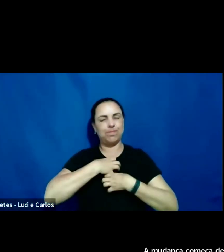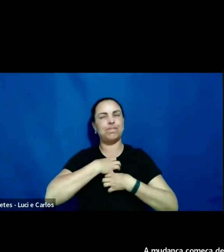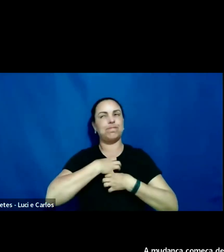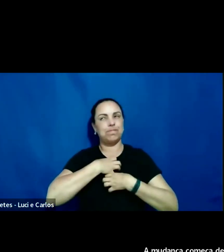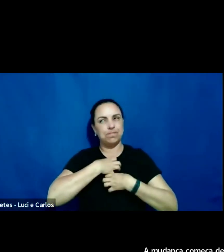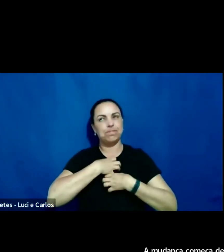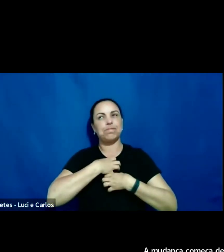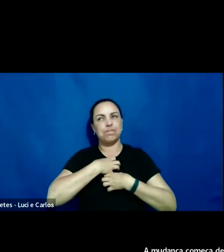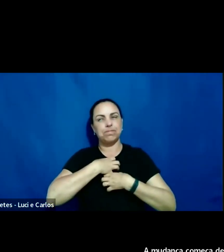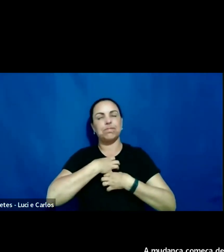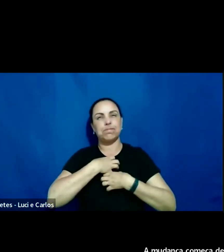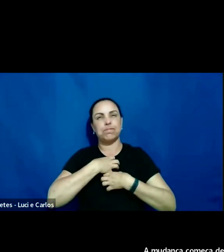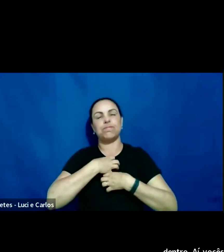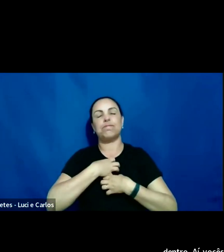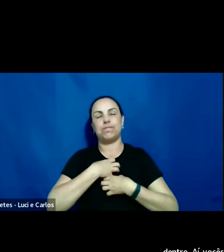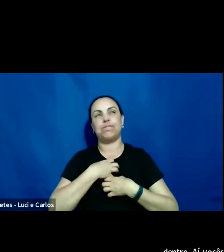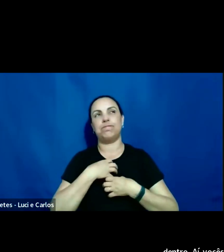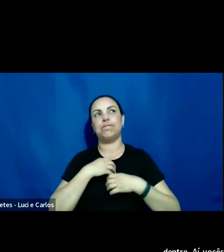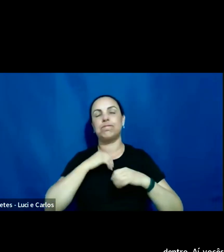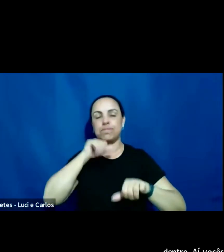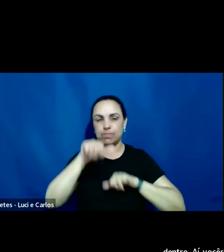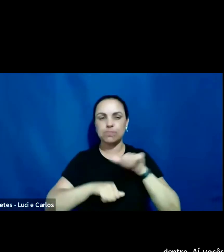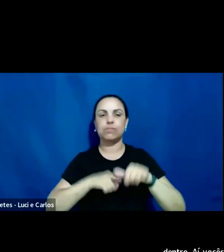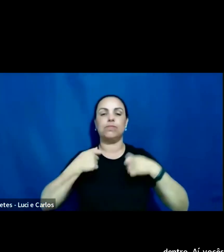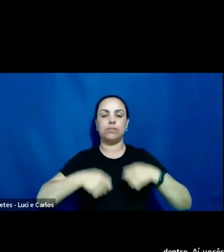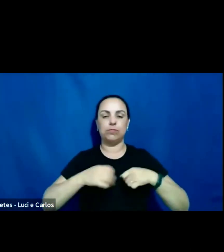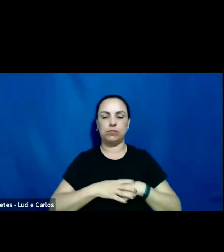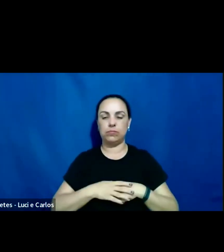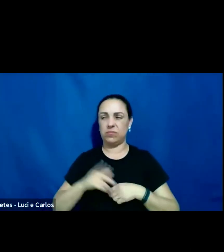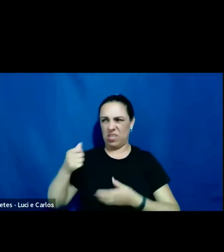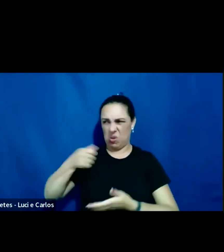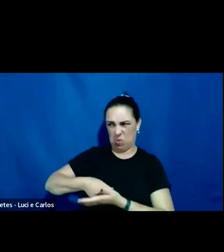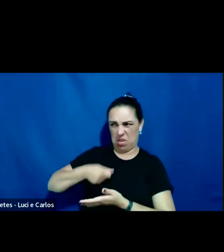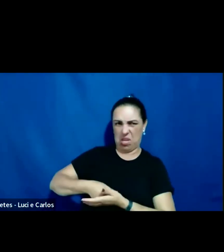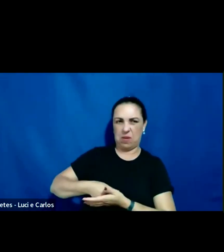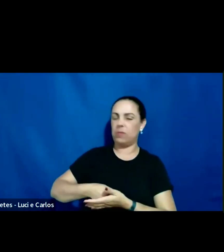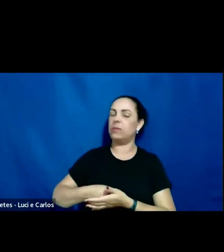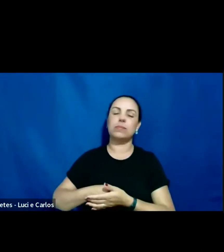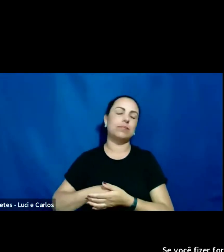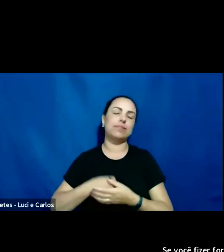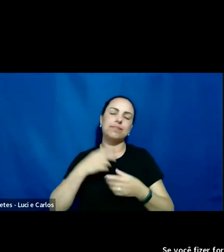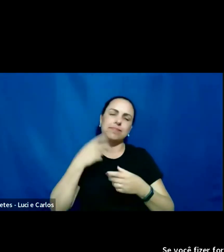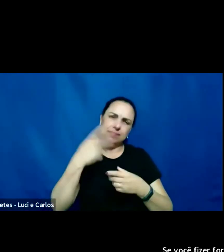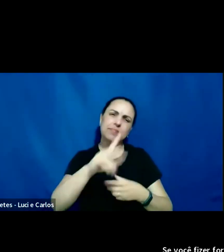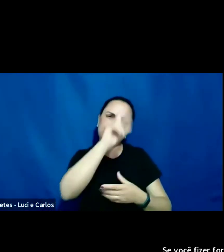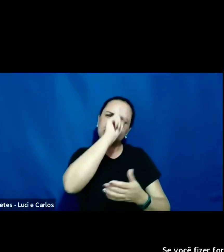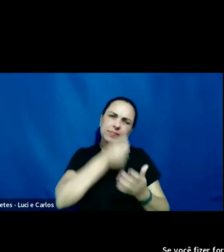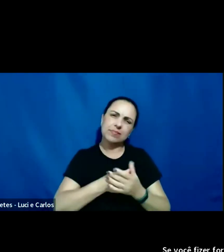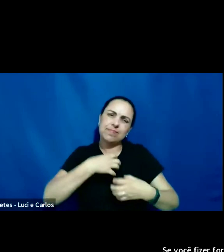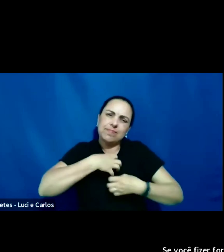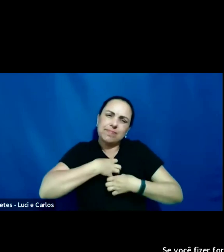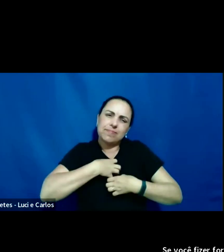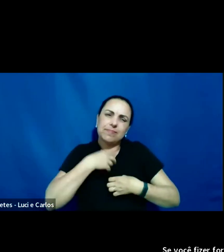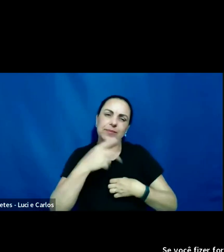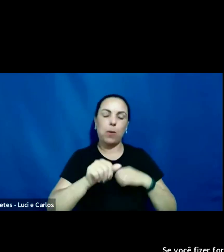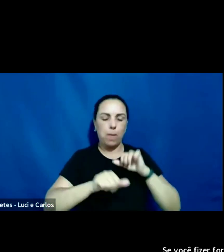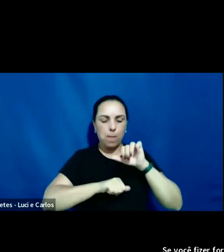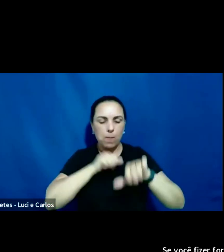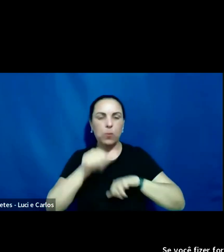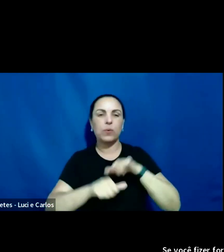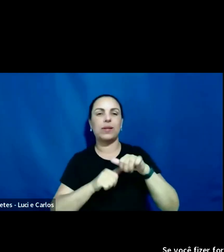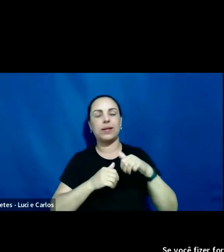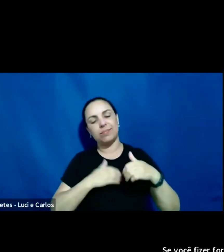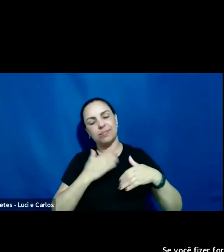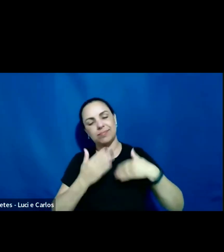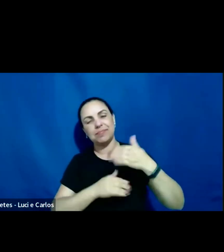interior, se você fizer forçado, isso não vai muito longe. Mude aqui dentro, por você. E aí, o restante